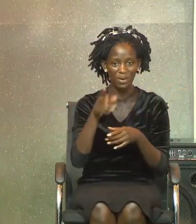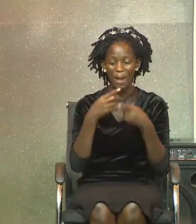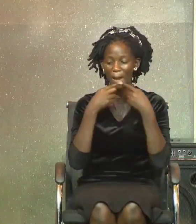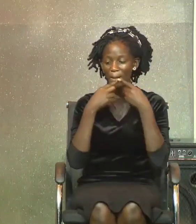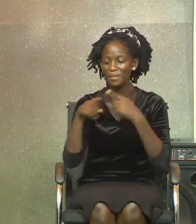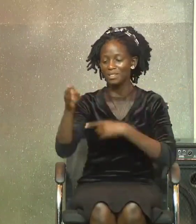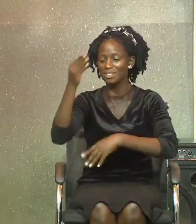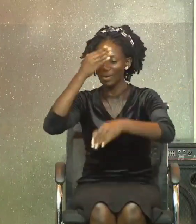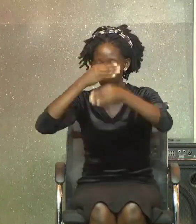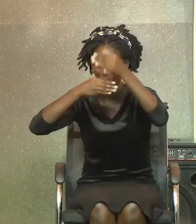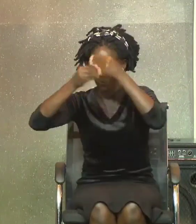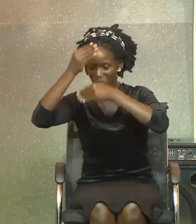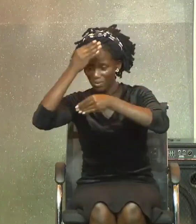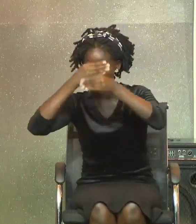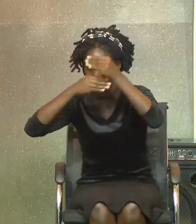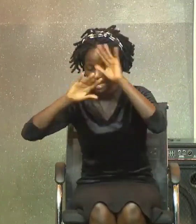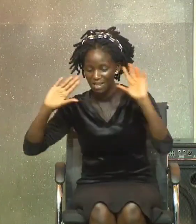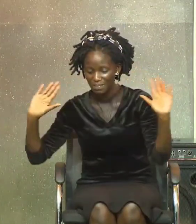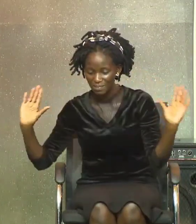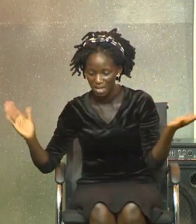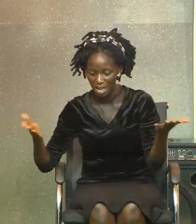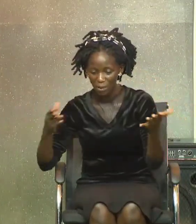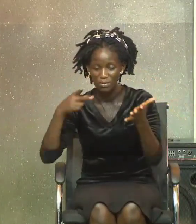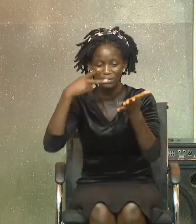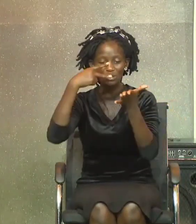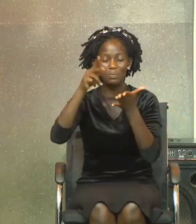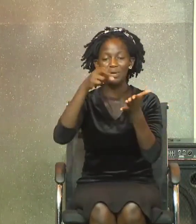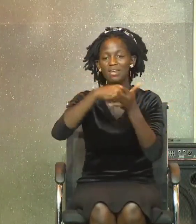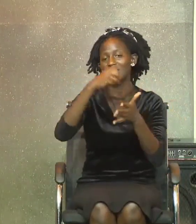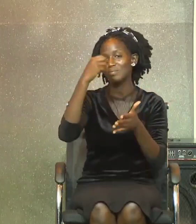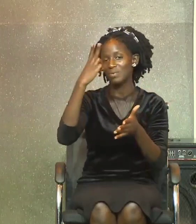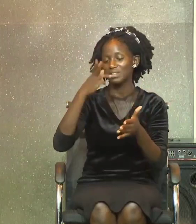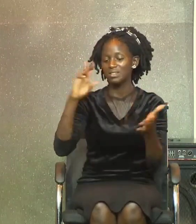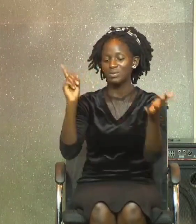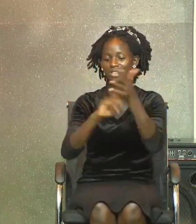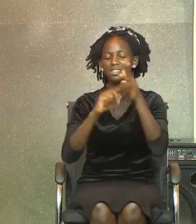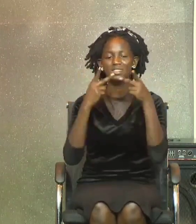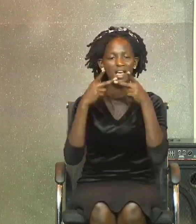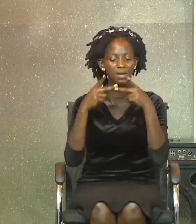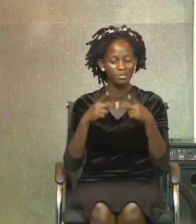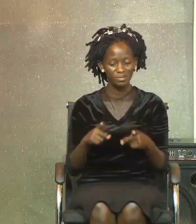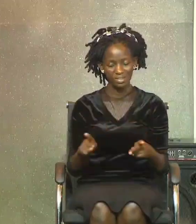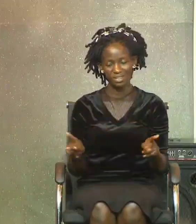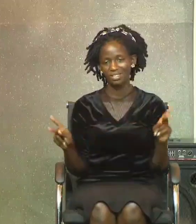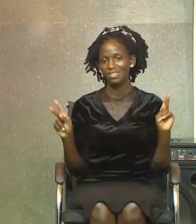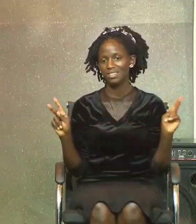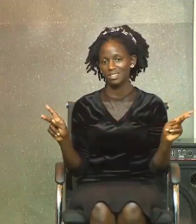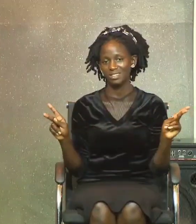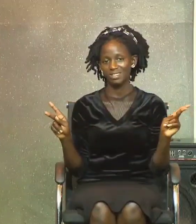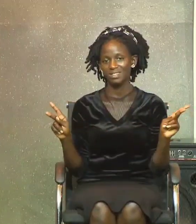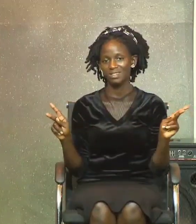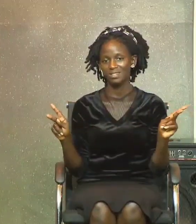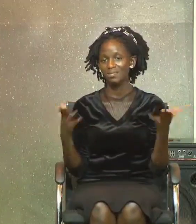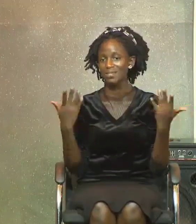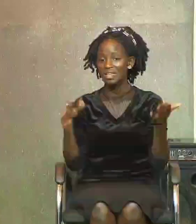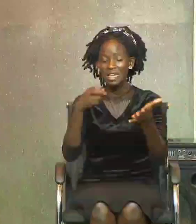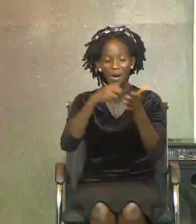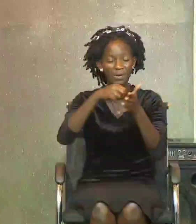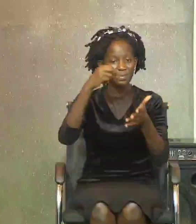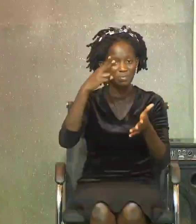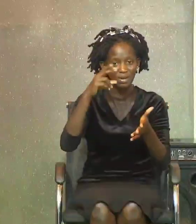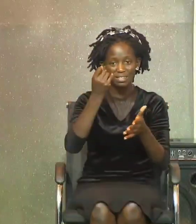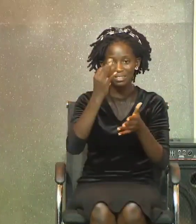tuyiga buyizi kusasula muwendo ogugula emirembe okugula emirembe the price of